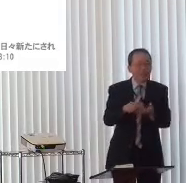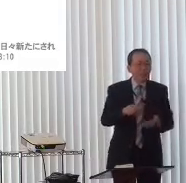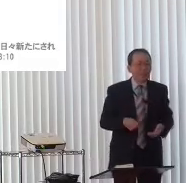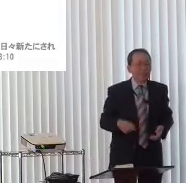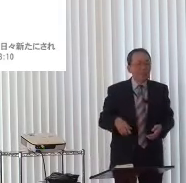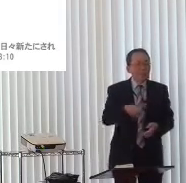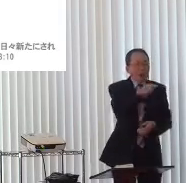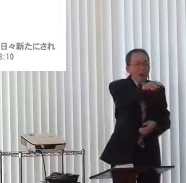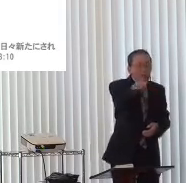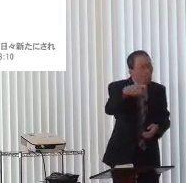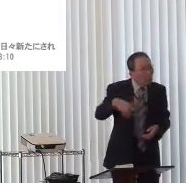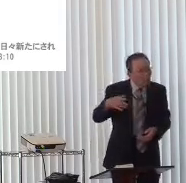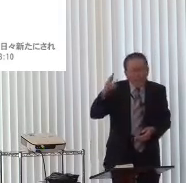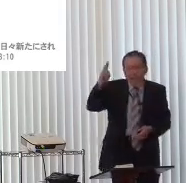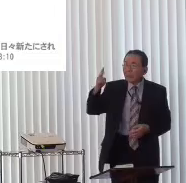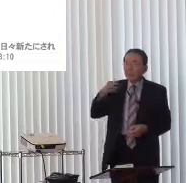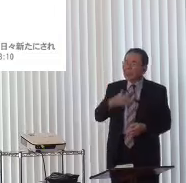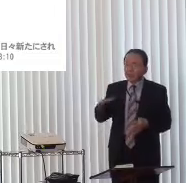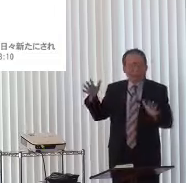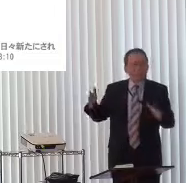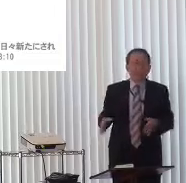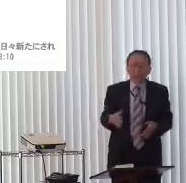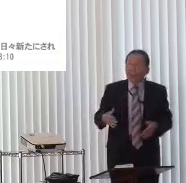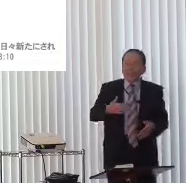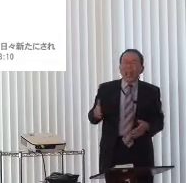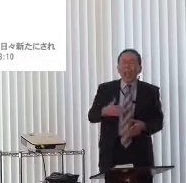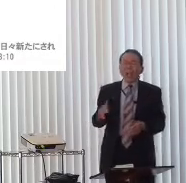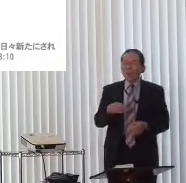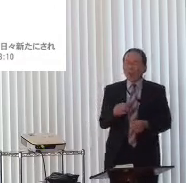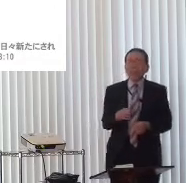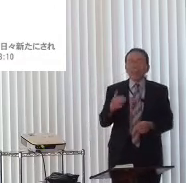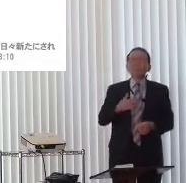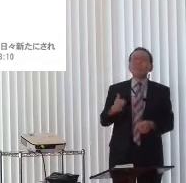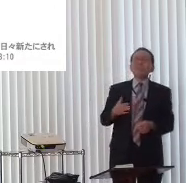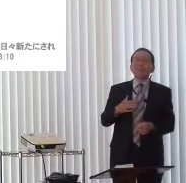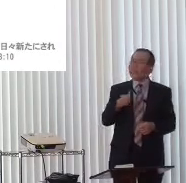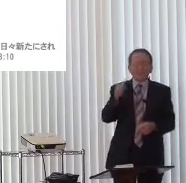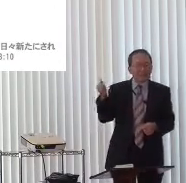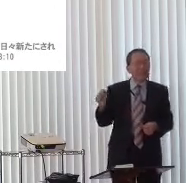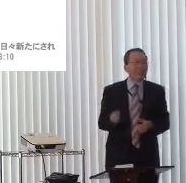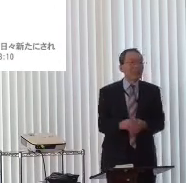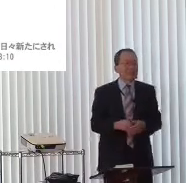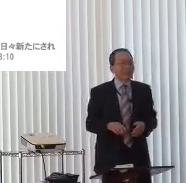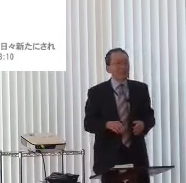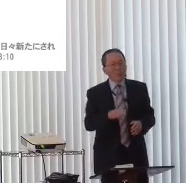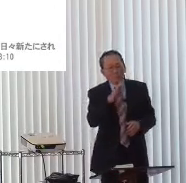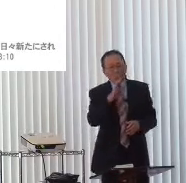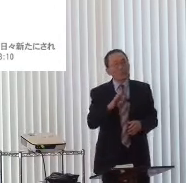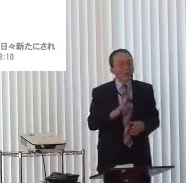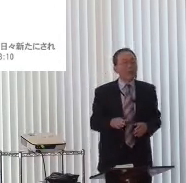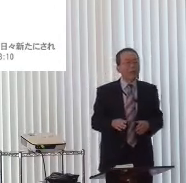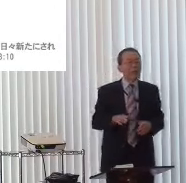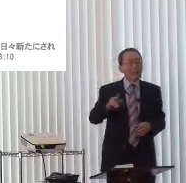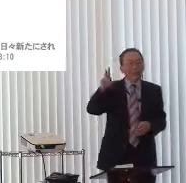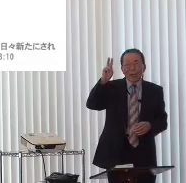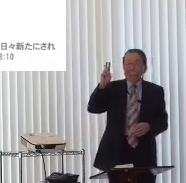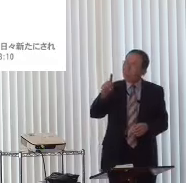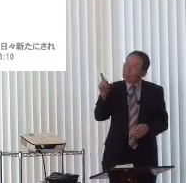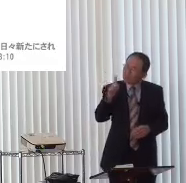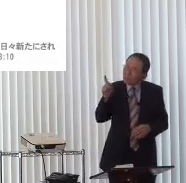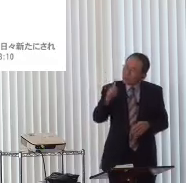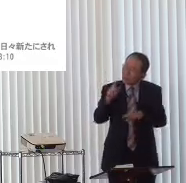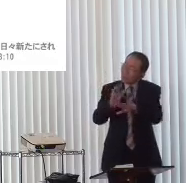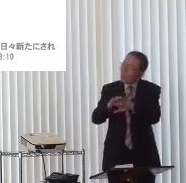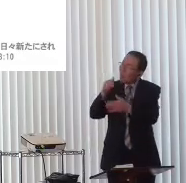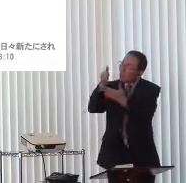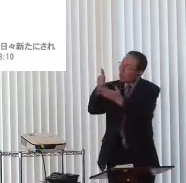知らないと言ってるんです。いやいや結構知ってますよ、いや全然実は分かってない、神がどういう方か